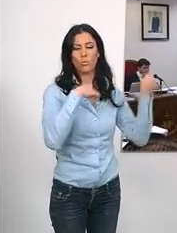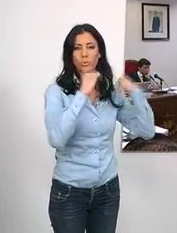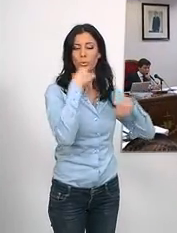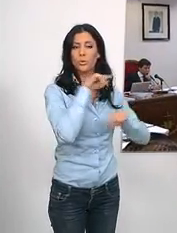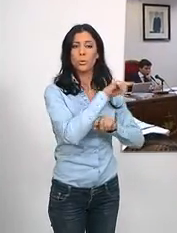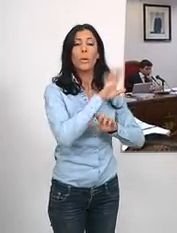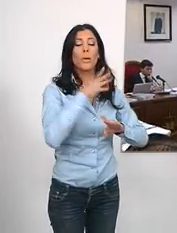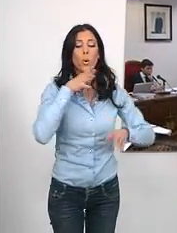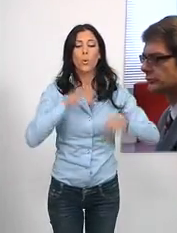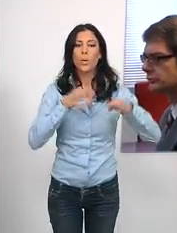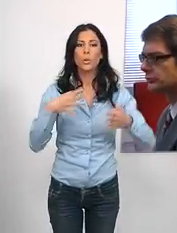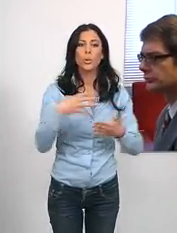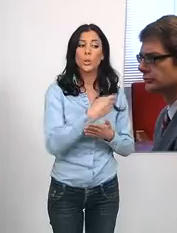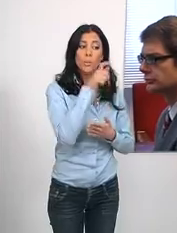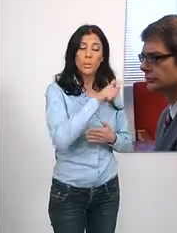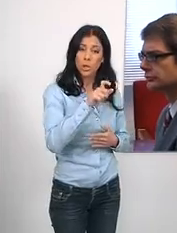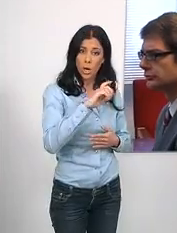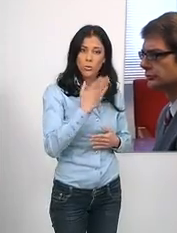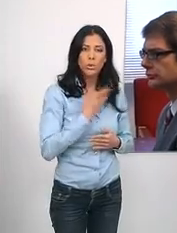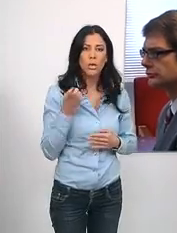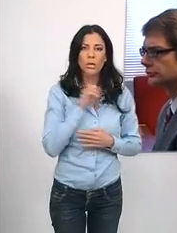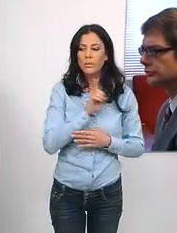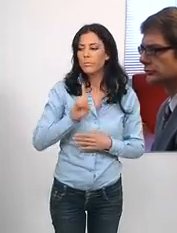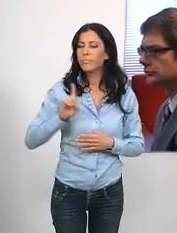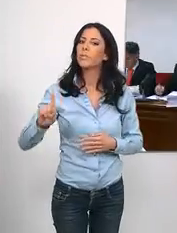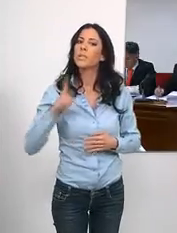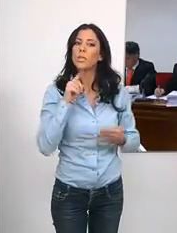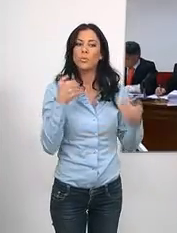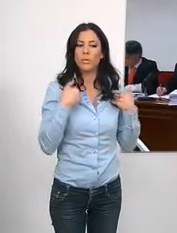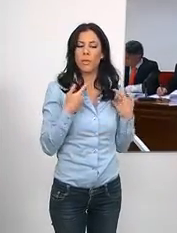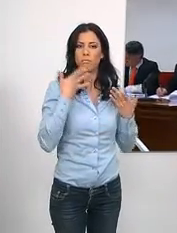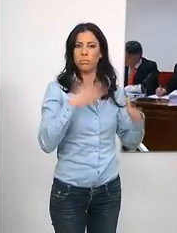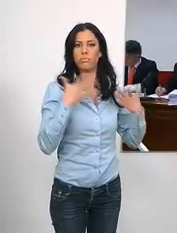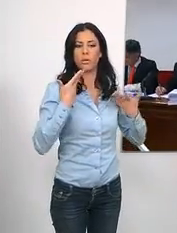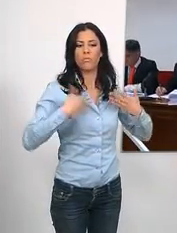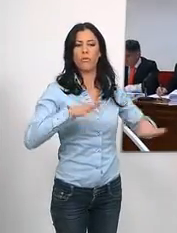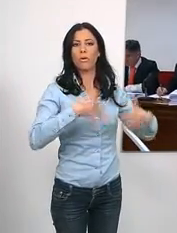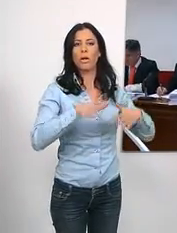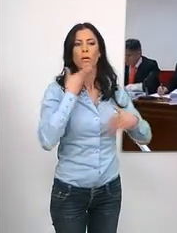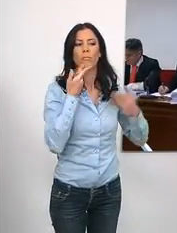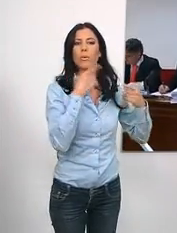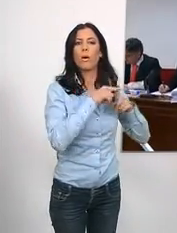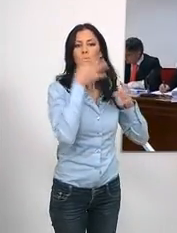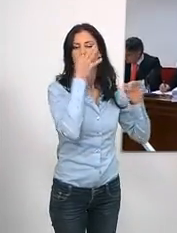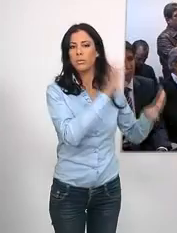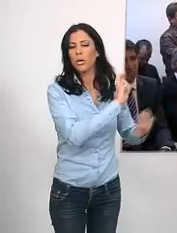actuación Aunque en el juicio todos lo acusados intentaron evitar sus responsabilidades desplazándola a otros